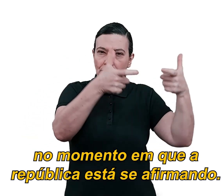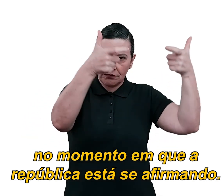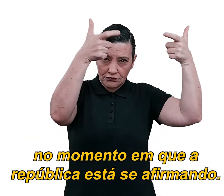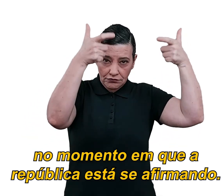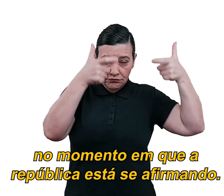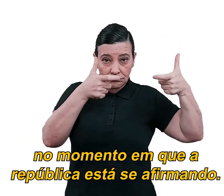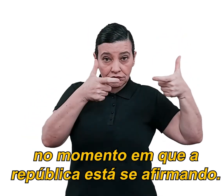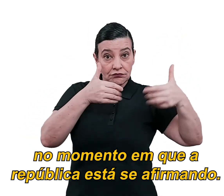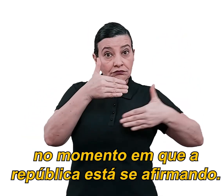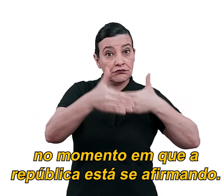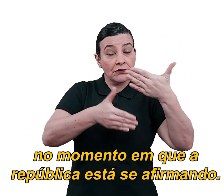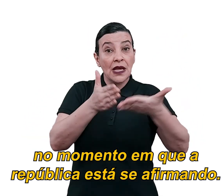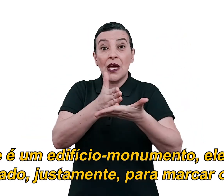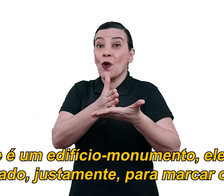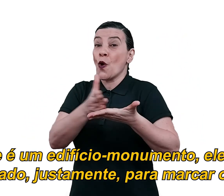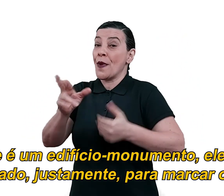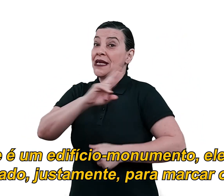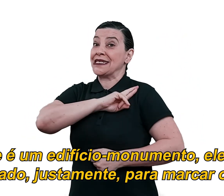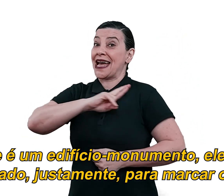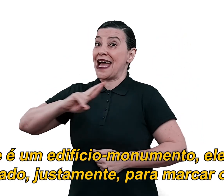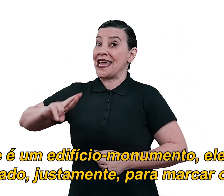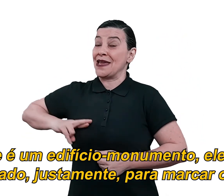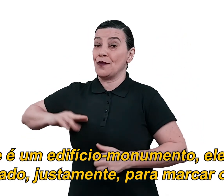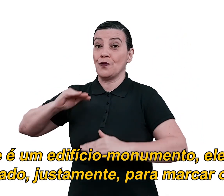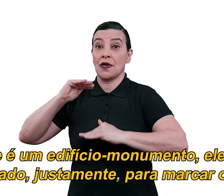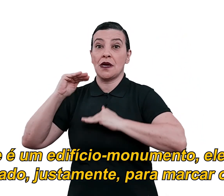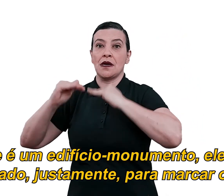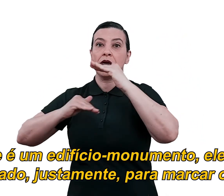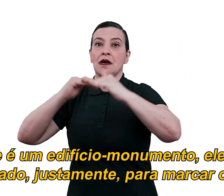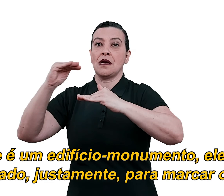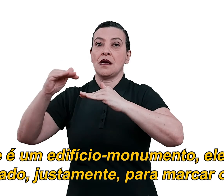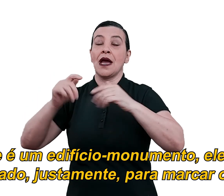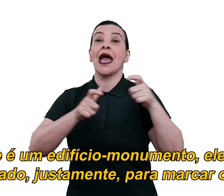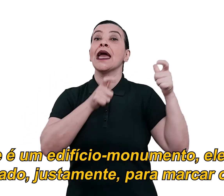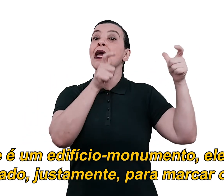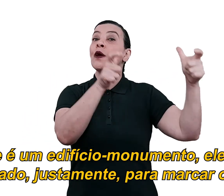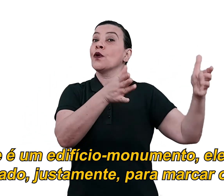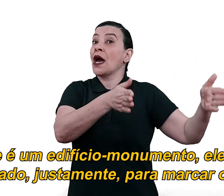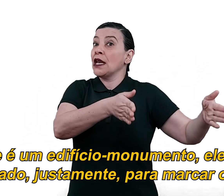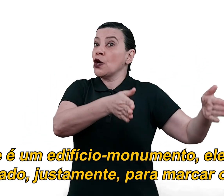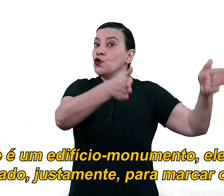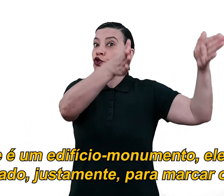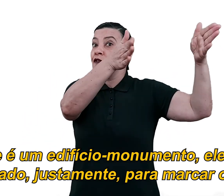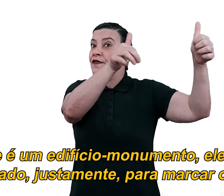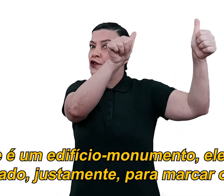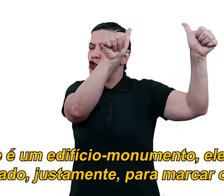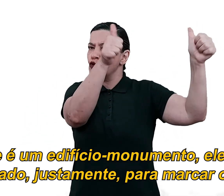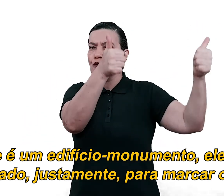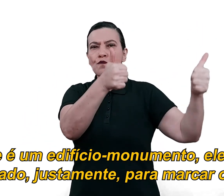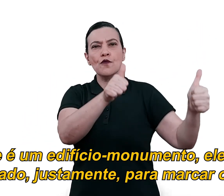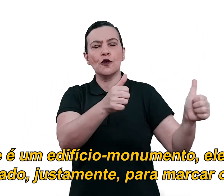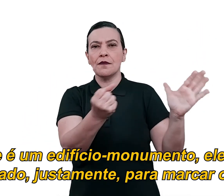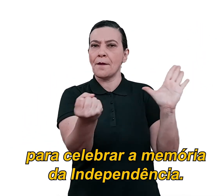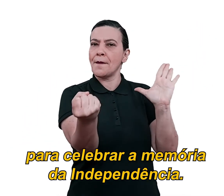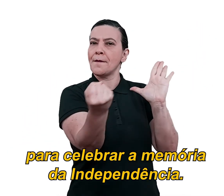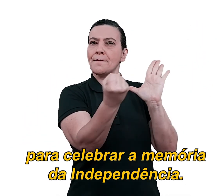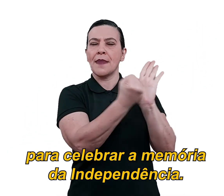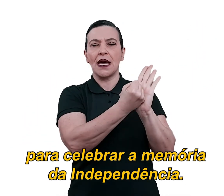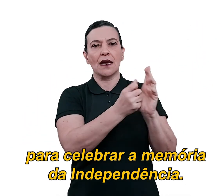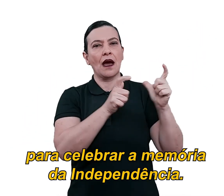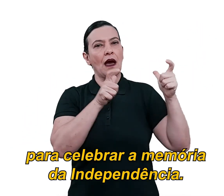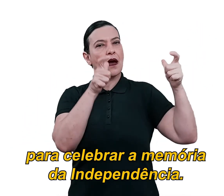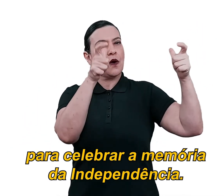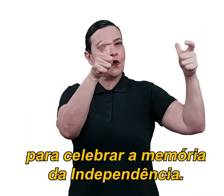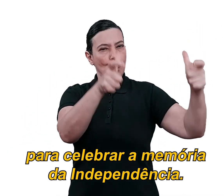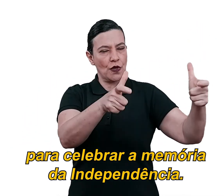que a República está se afirmando, né? Ele é um edifício monumento, né? Ele foi pensado justamente para marcar o lugar e